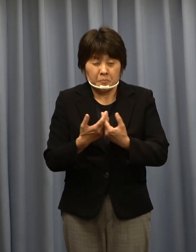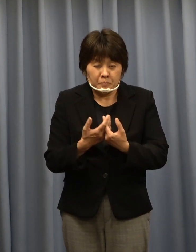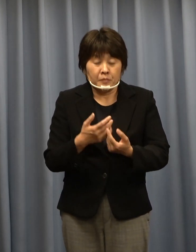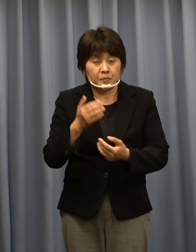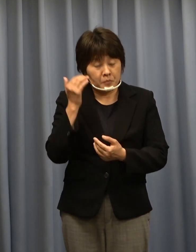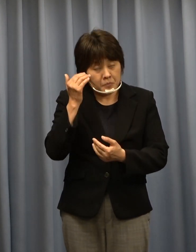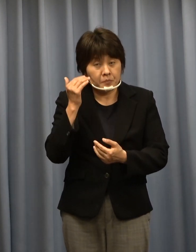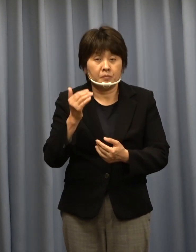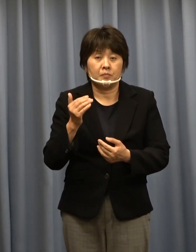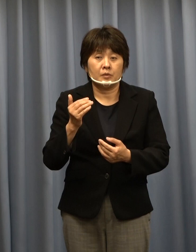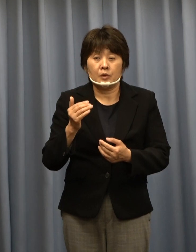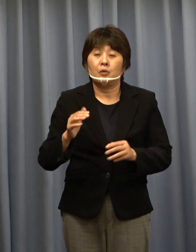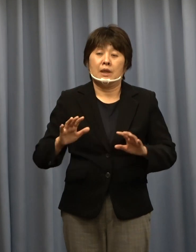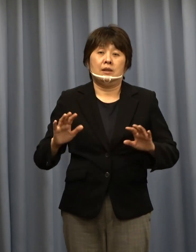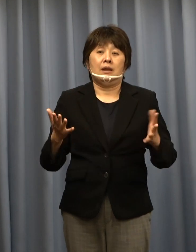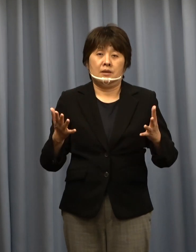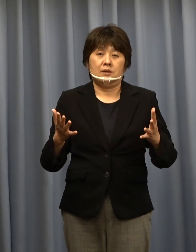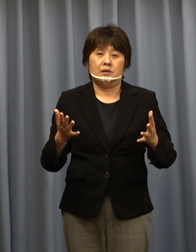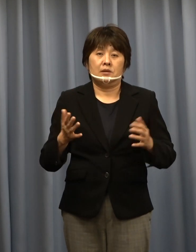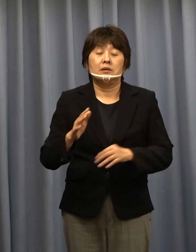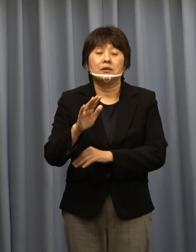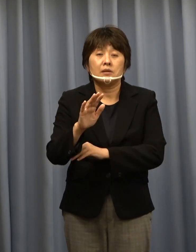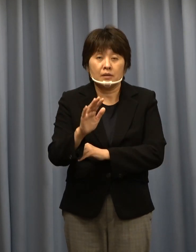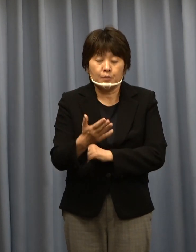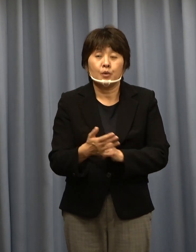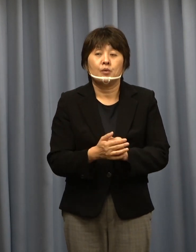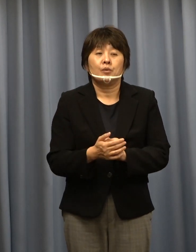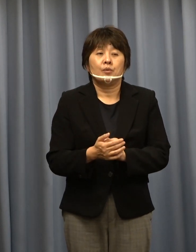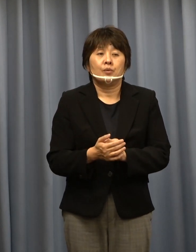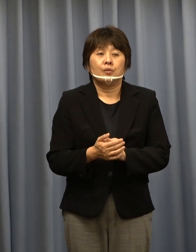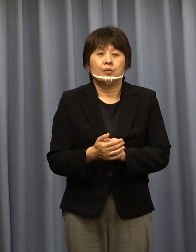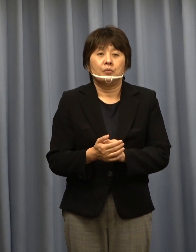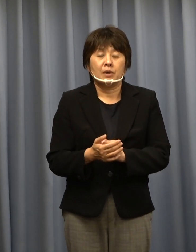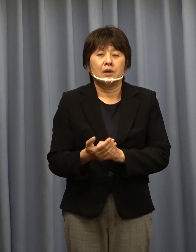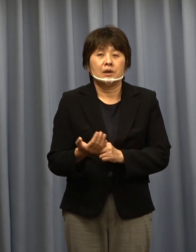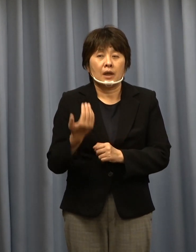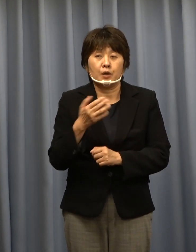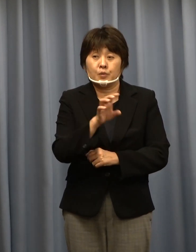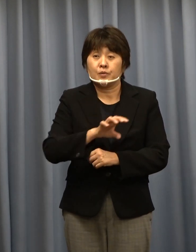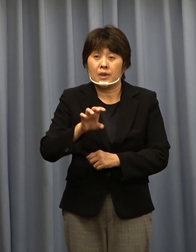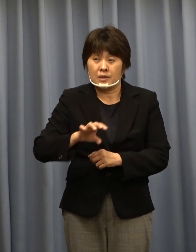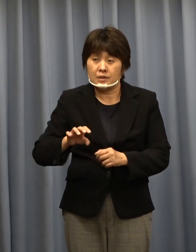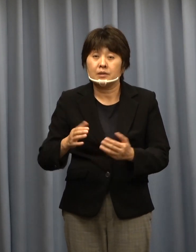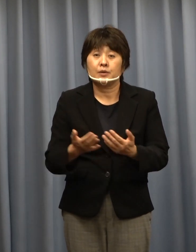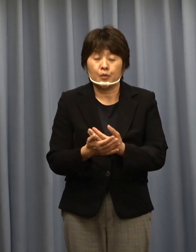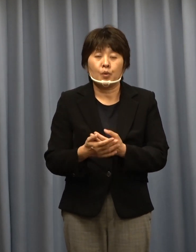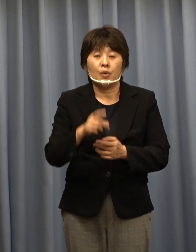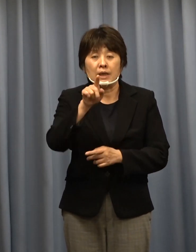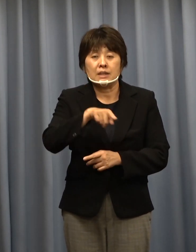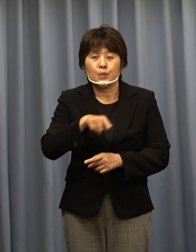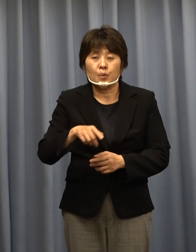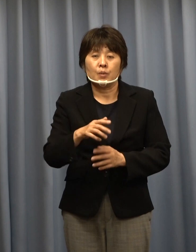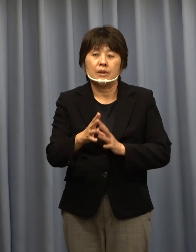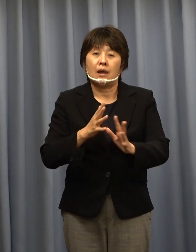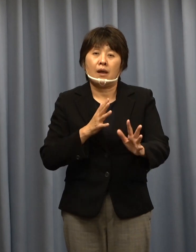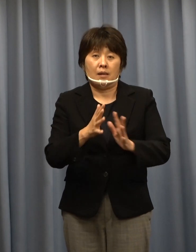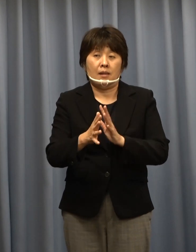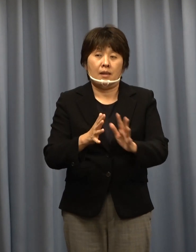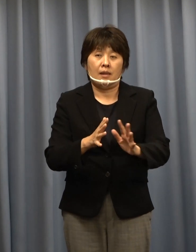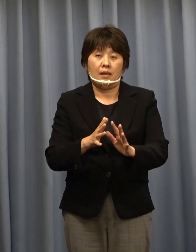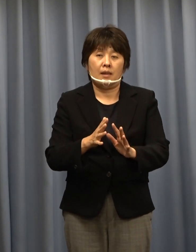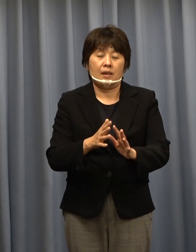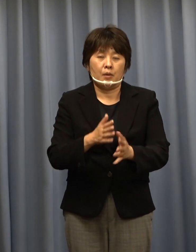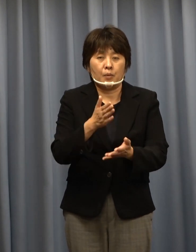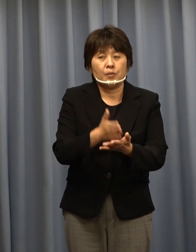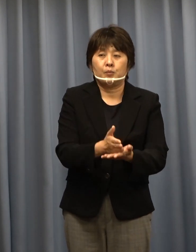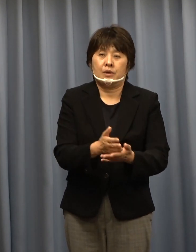になったわけではないけれども、ただし先ほどからで話が出ているように、人の流れそのものをこれから抑える